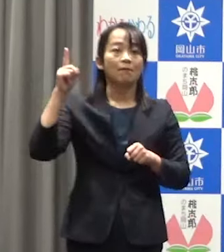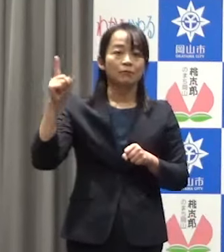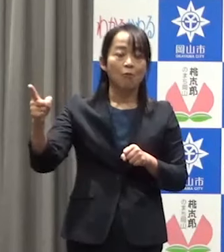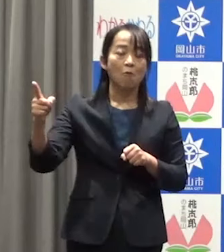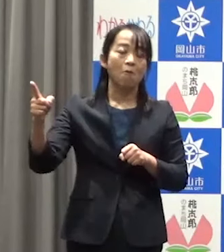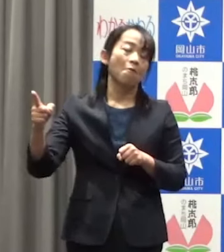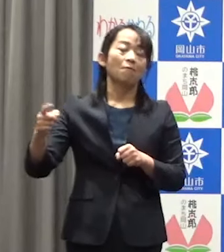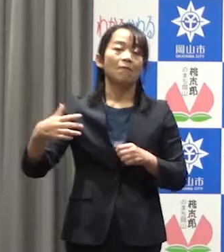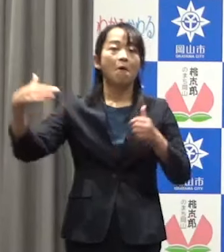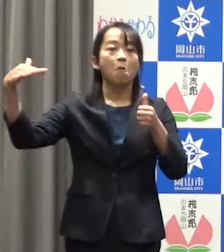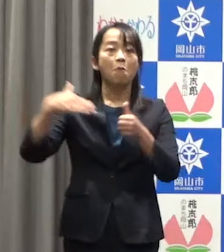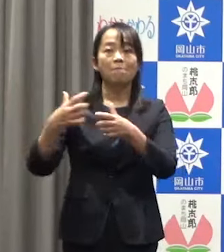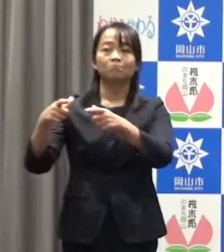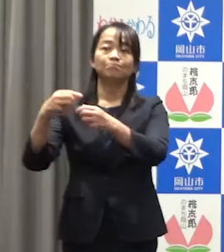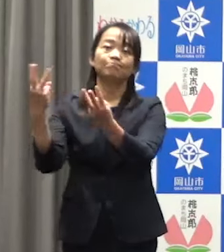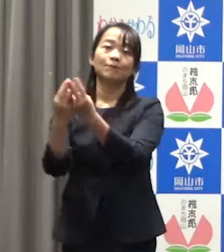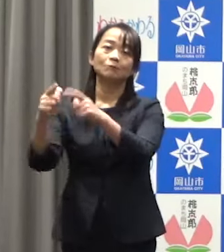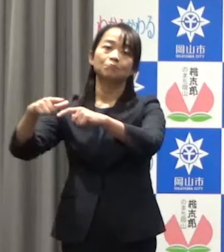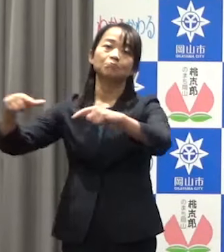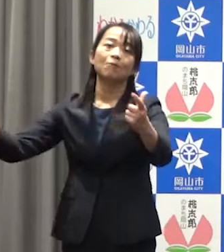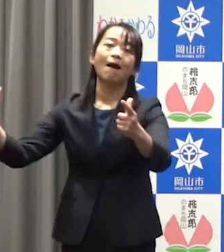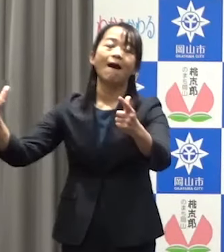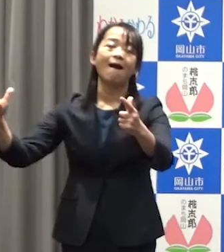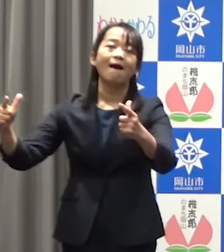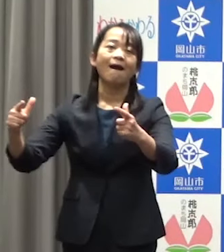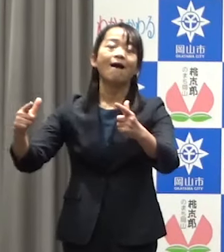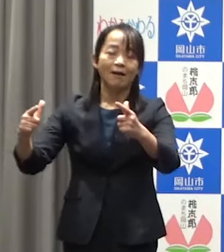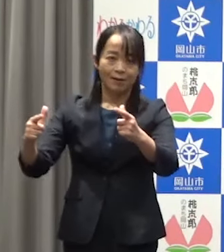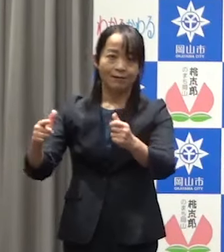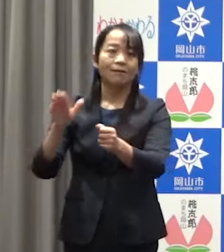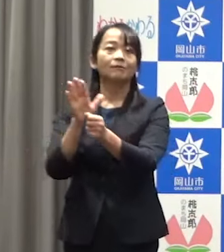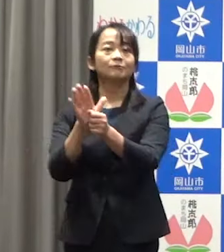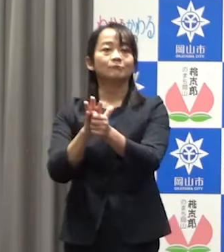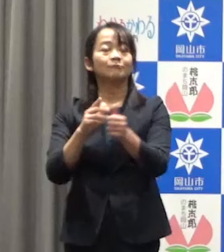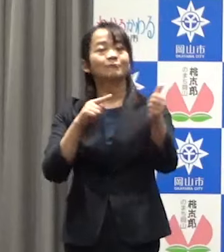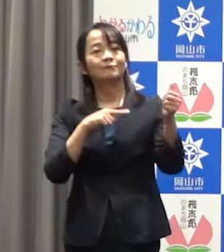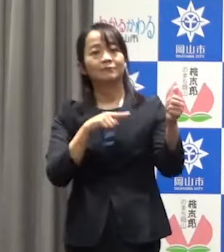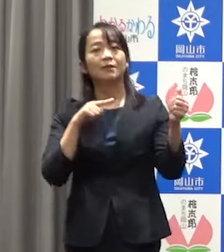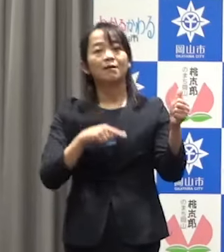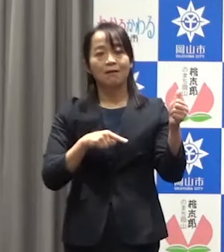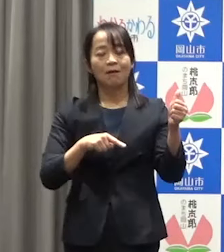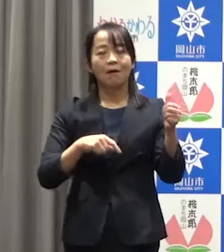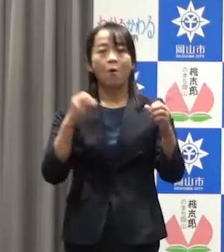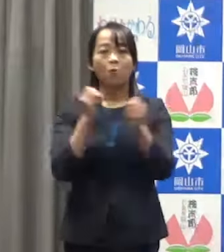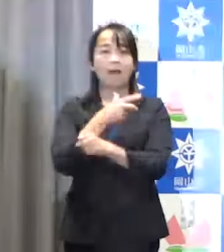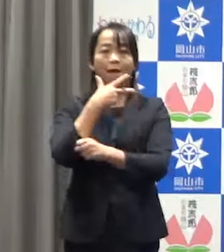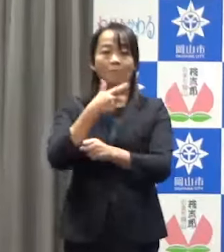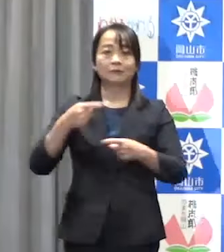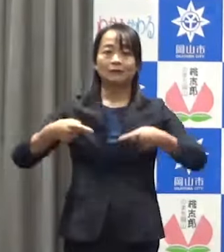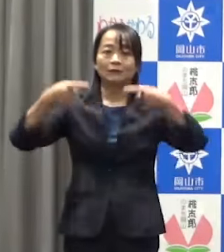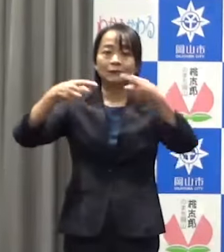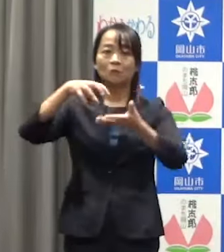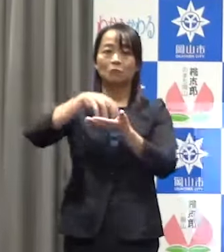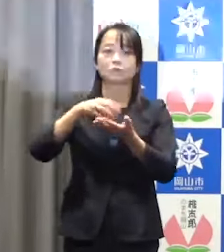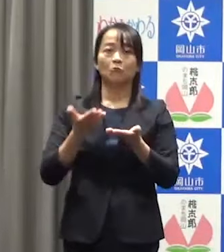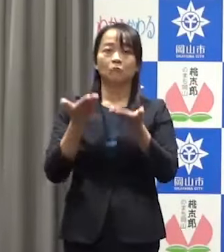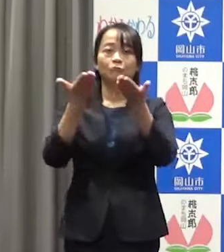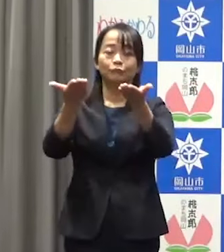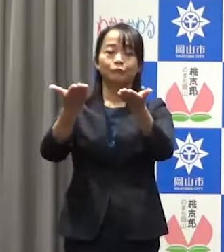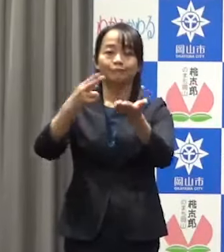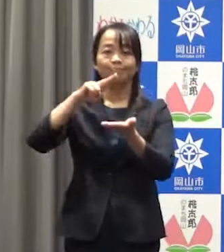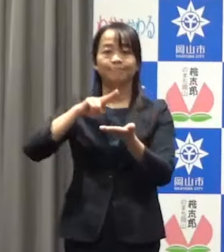へ、岡山市で栄誉表彰を授与をすることにいたしました。